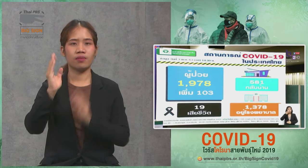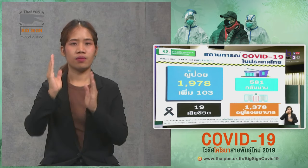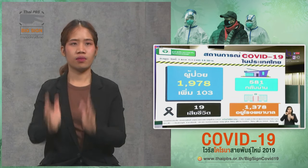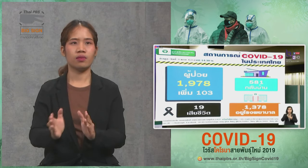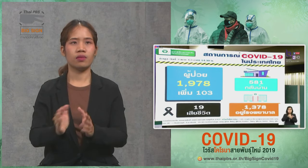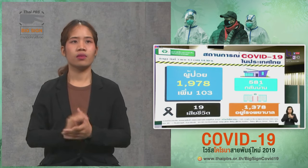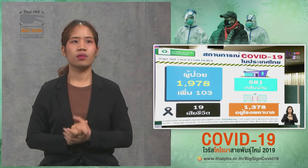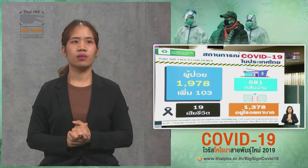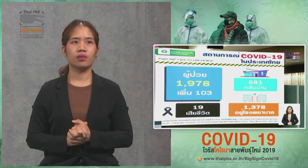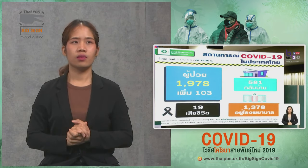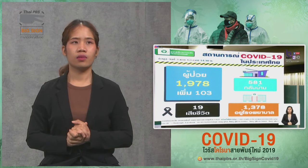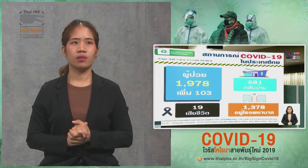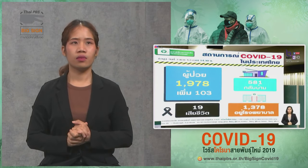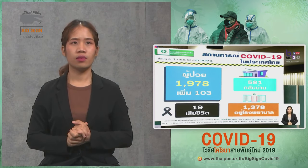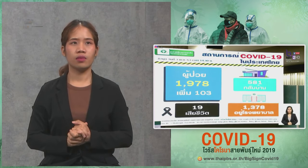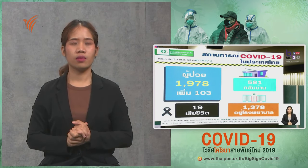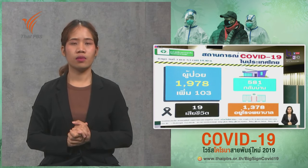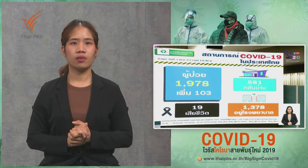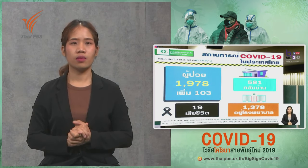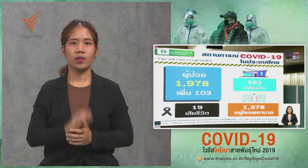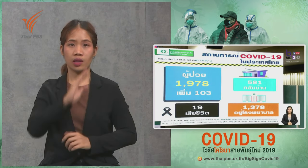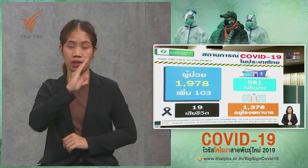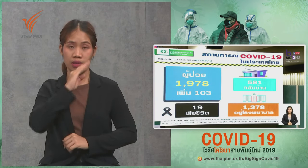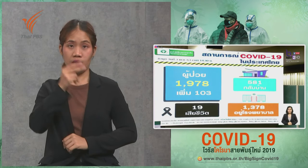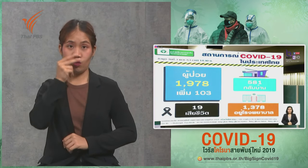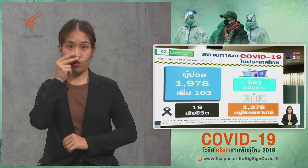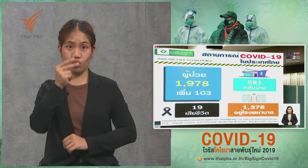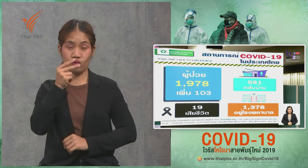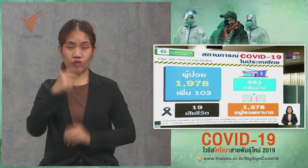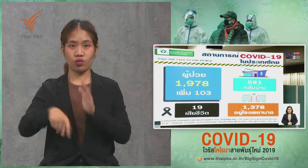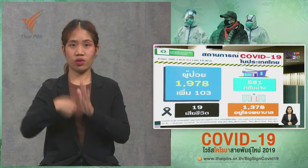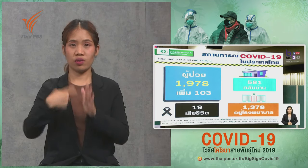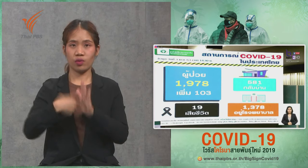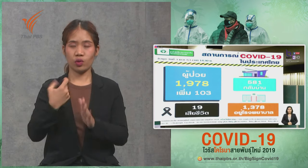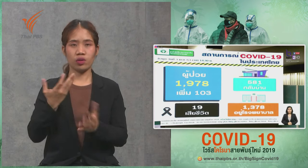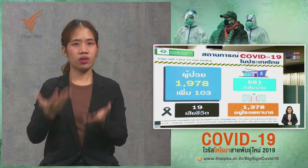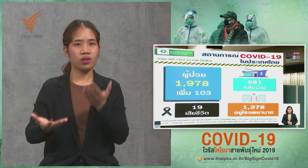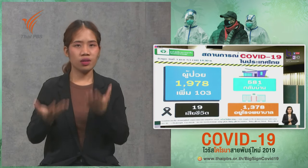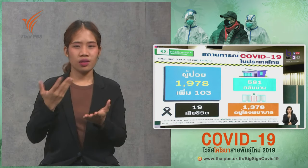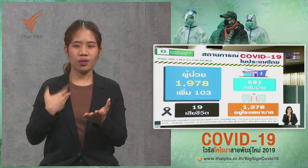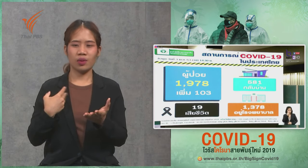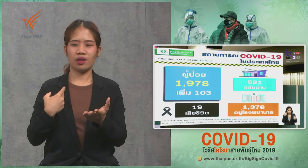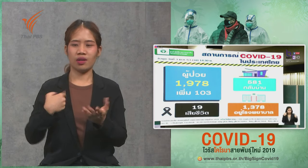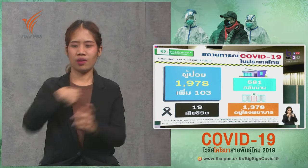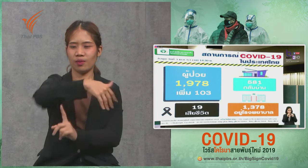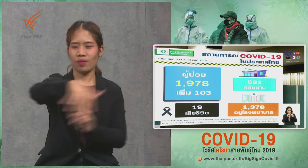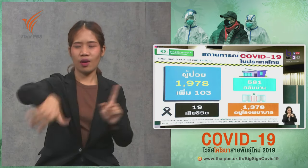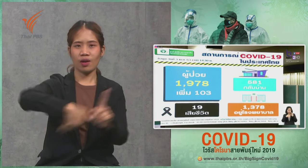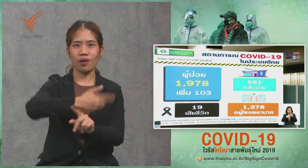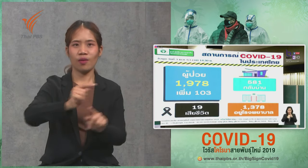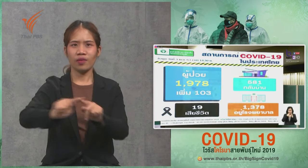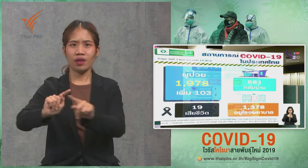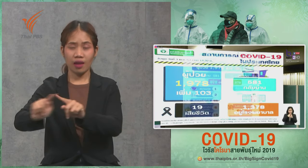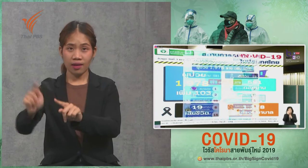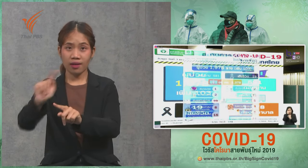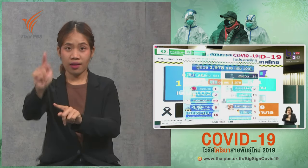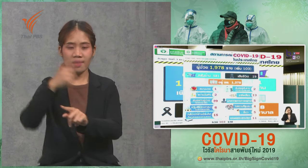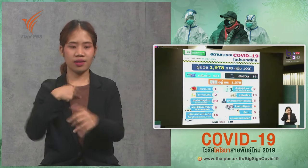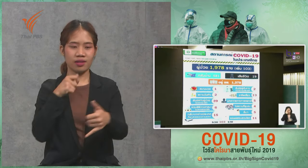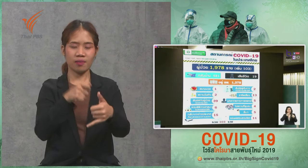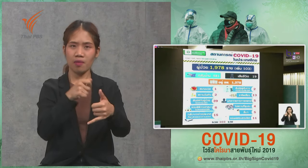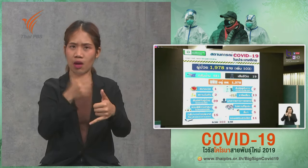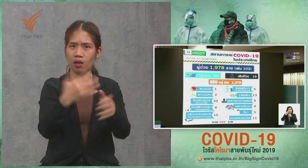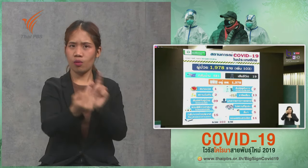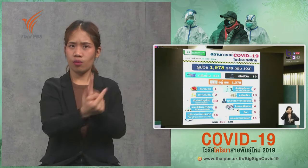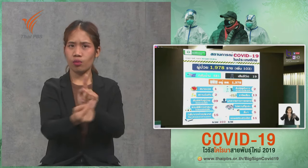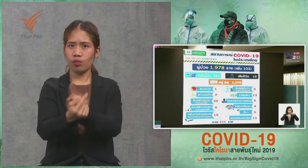ะครับเมื่อดูจากตัวสาเหตุหรือว่าตัวปัจจัยเสี่ยงที่ทำการสอบสวนโรคได้นะครับก็จะเจอว่